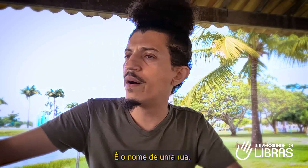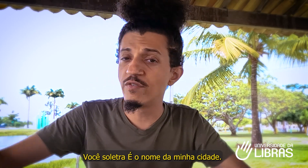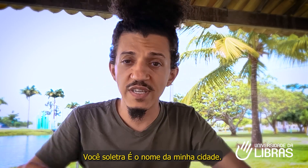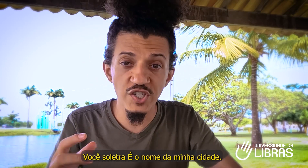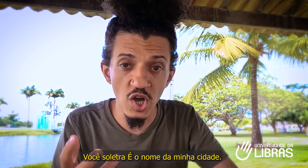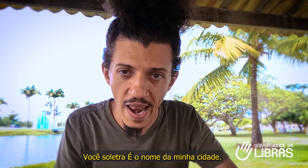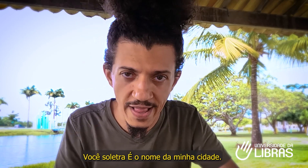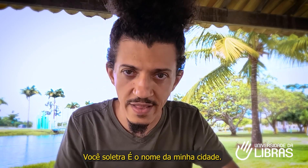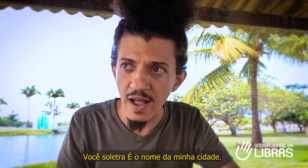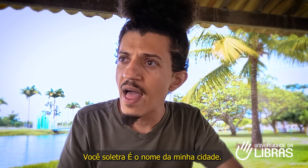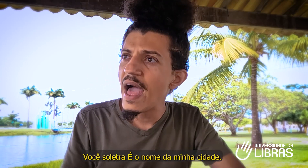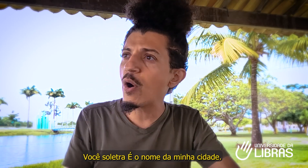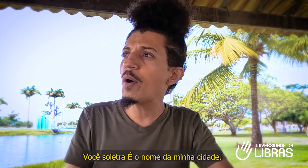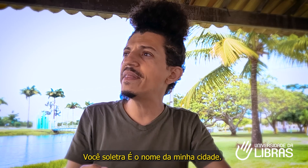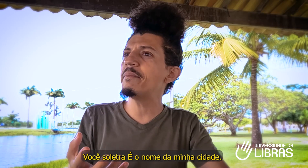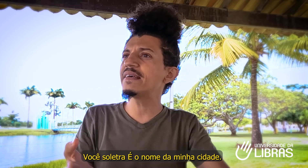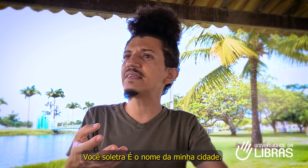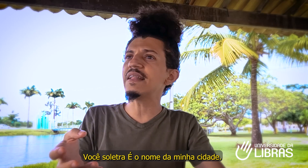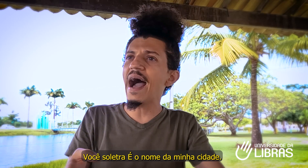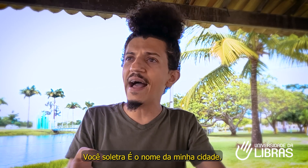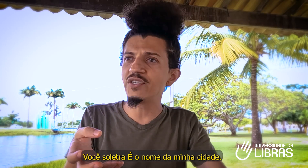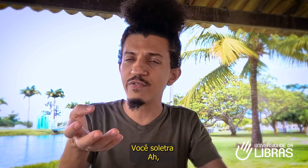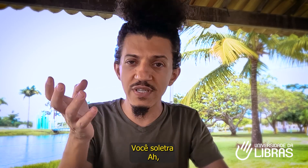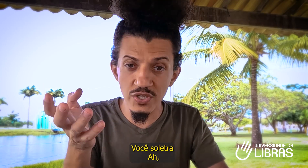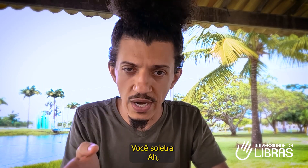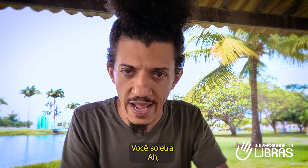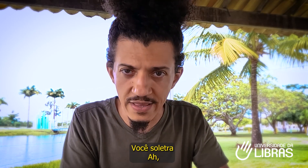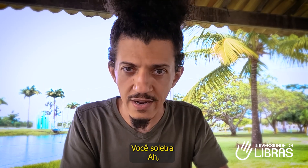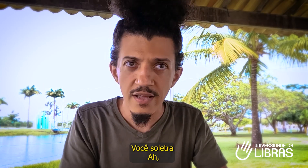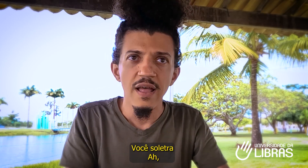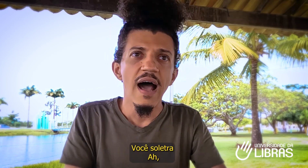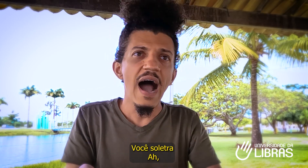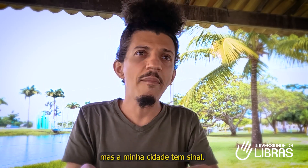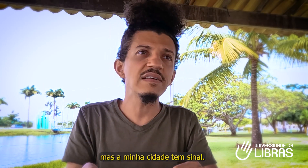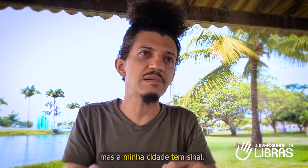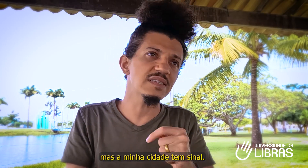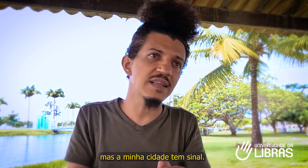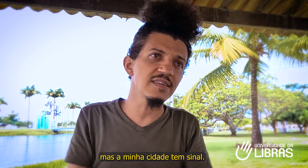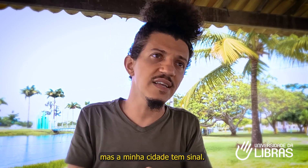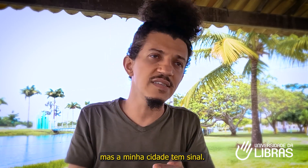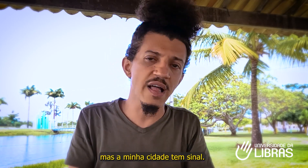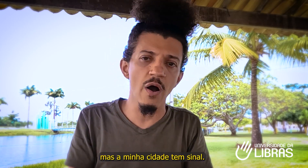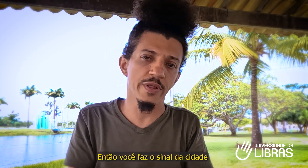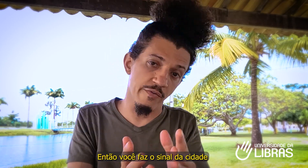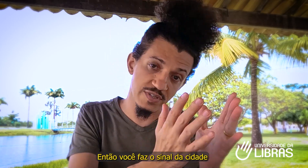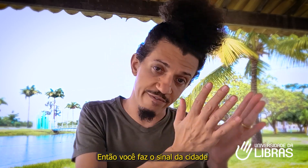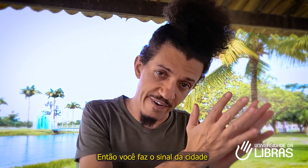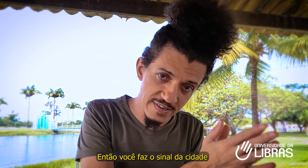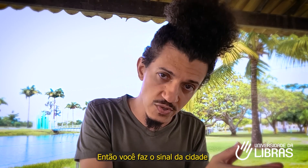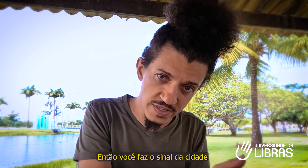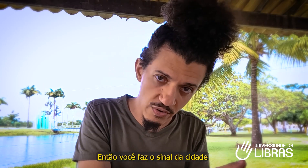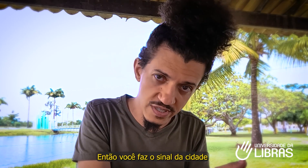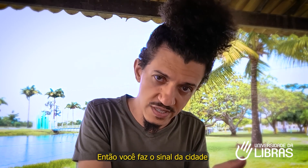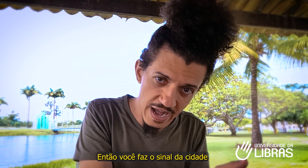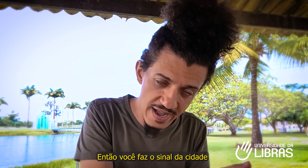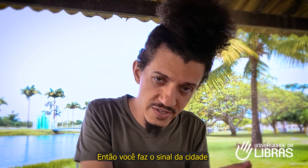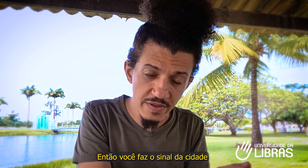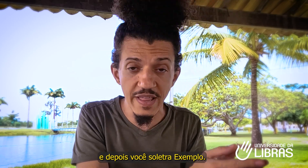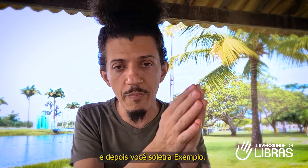você soletra. É o nome da minha cidade, você soletra. Ah, mas a minha cidade tem sinal. Então você faz o sinal da cidade e depois